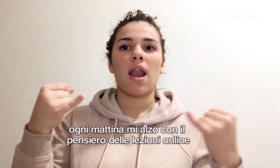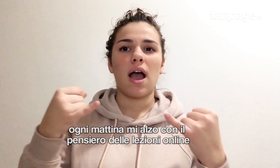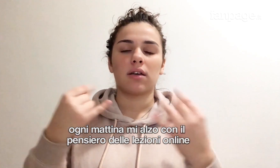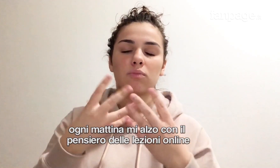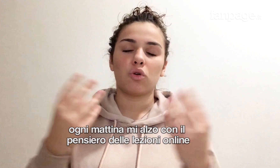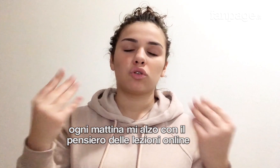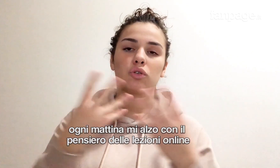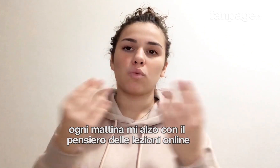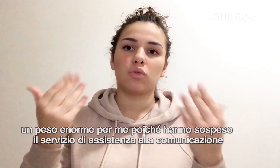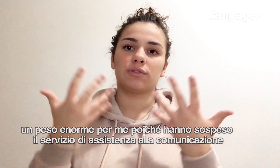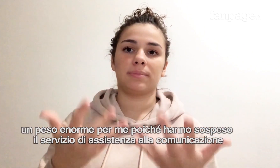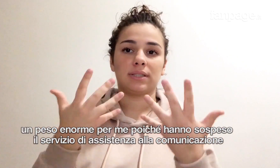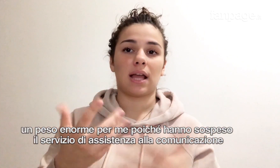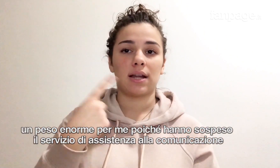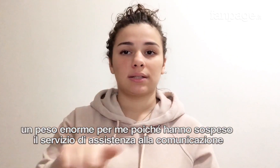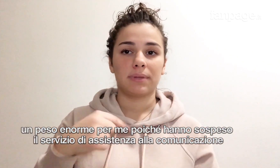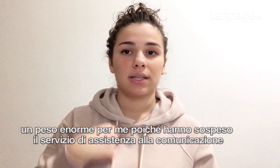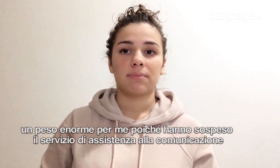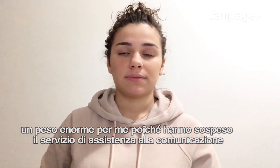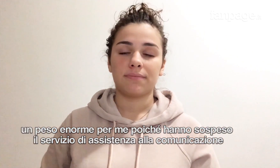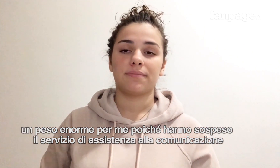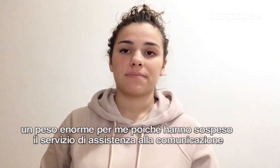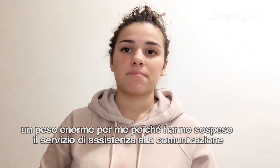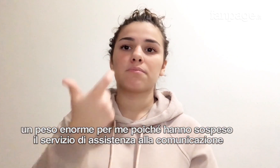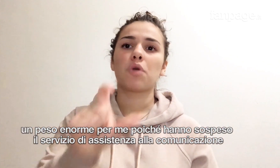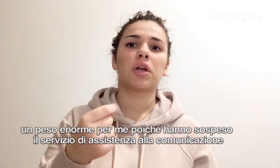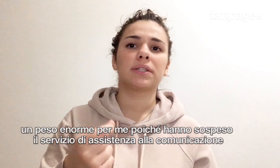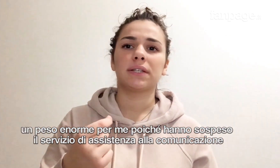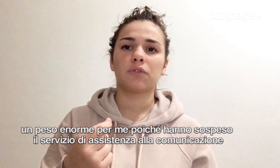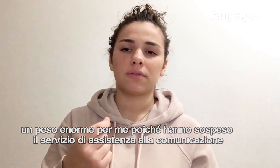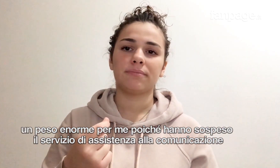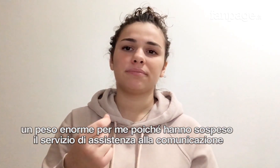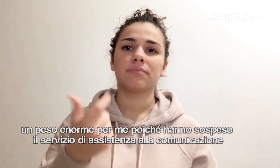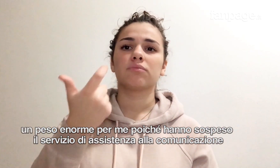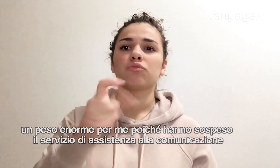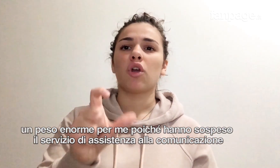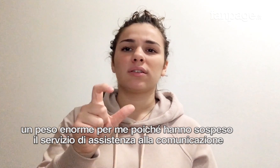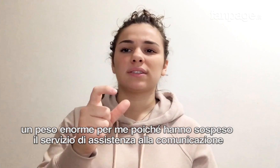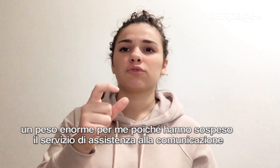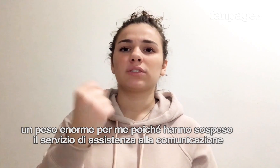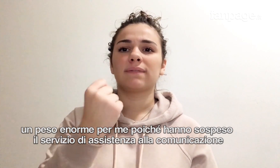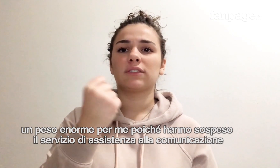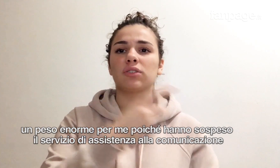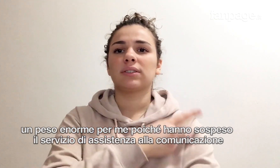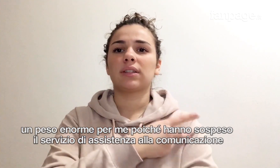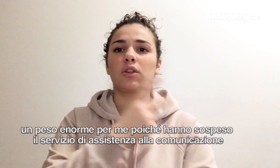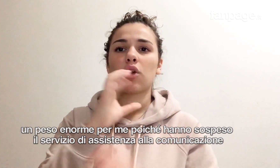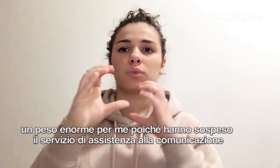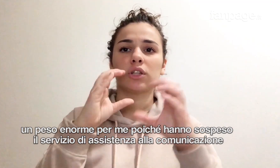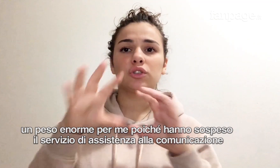lezioni online, un peso enorme per me, poiché hanno sospeso il servizio di assistenza